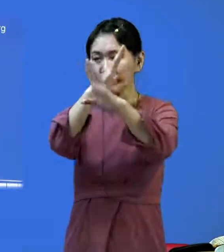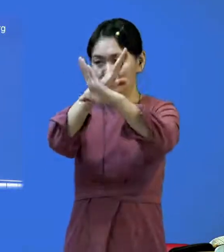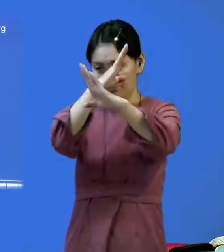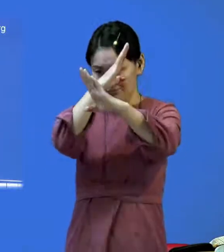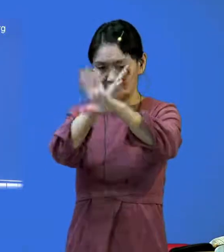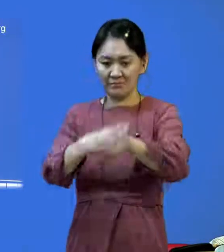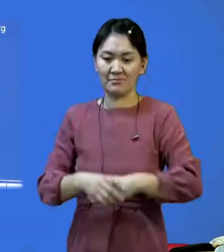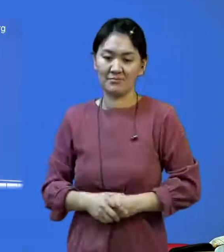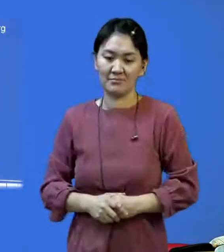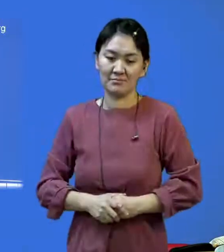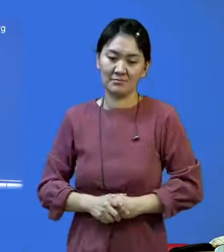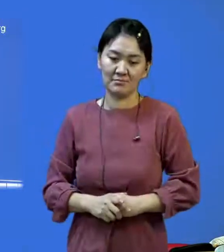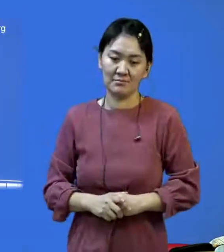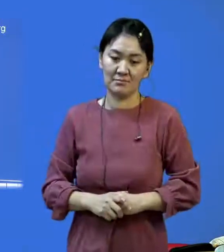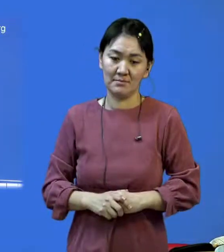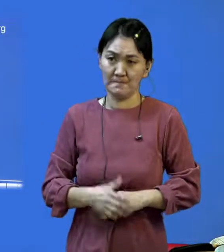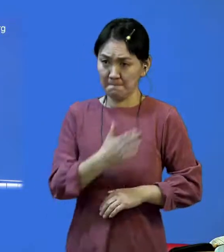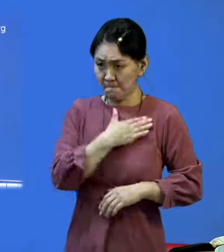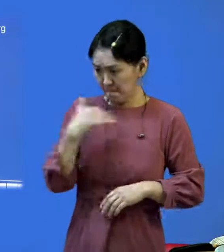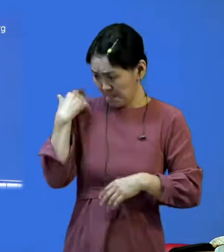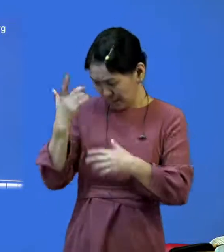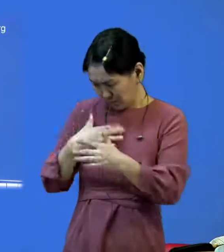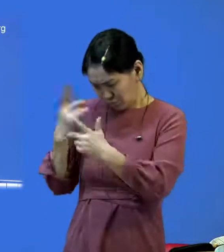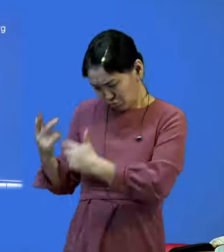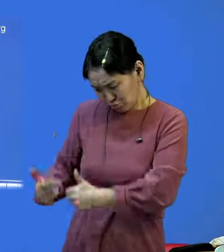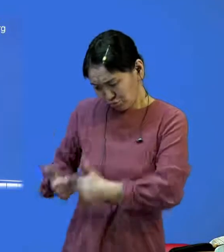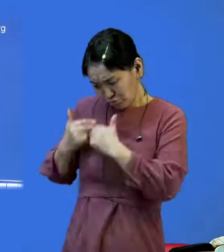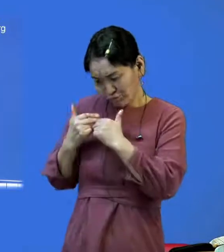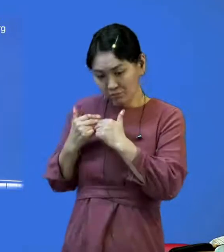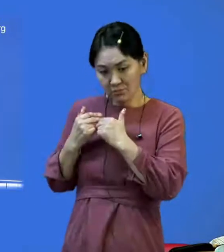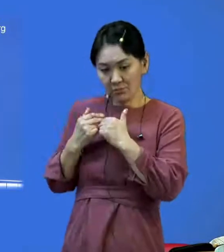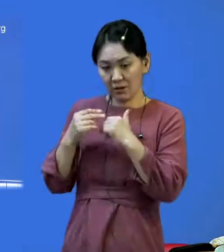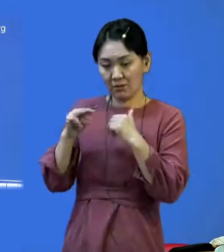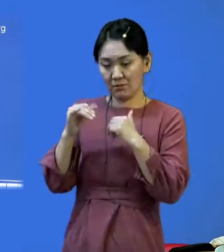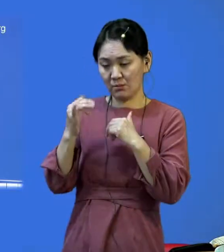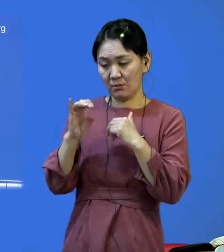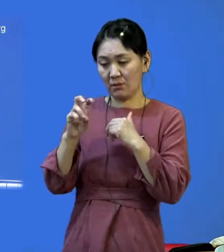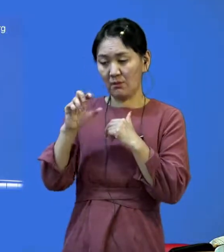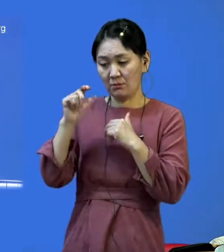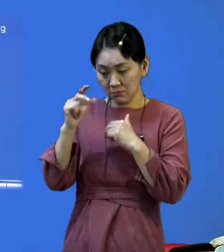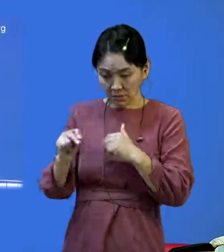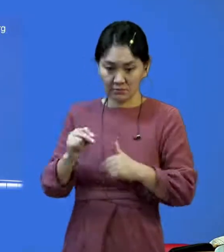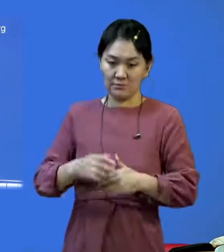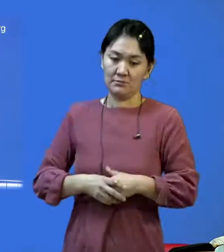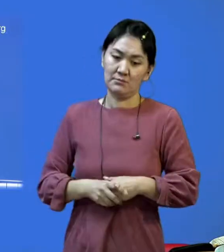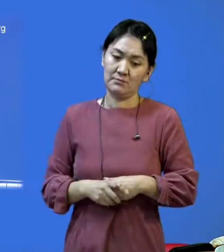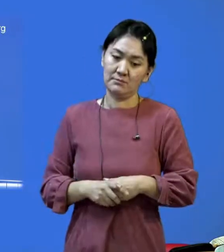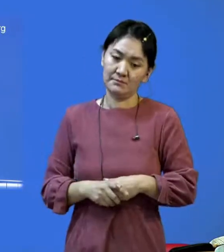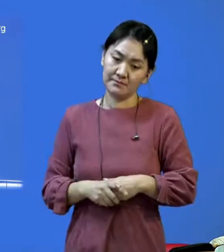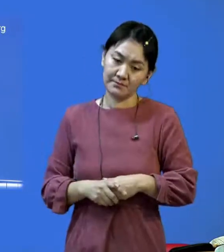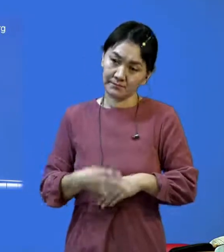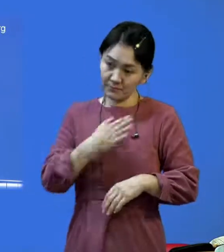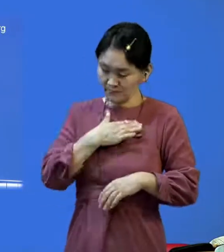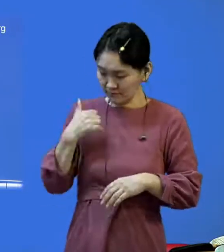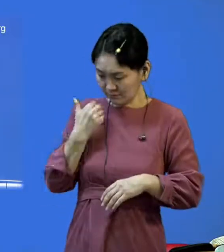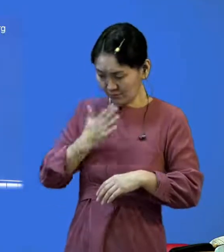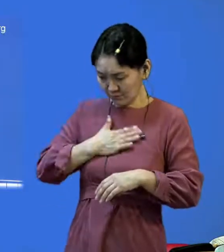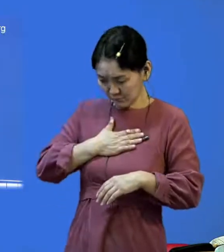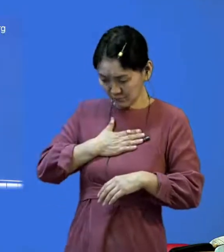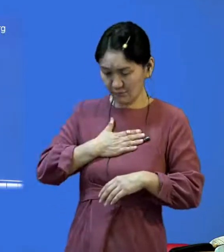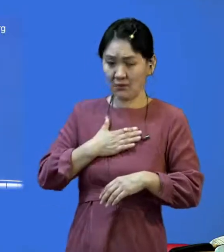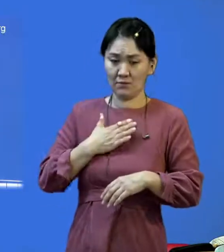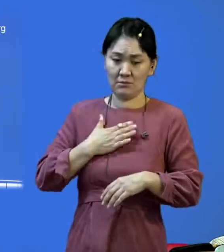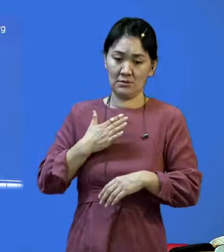Эзэн миний туслагч. Эзэн миний